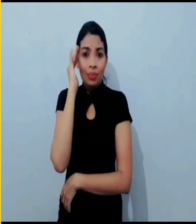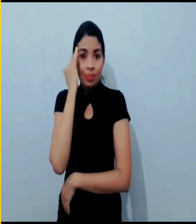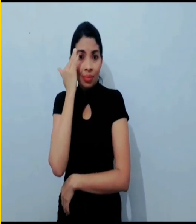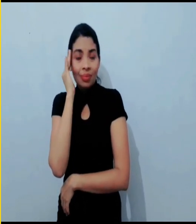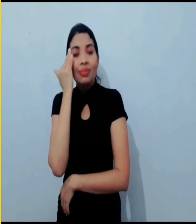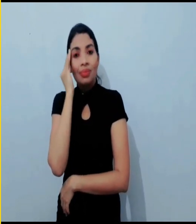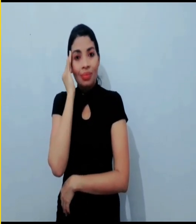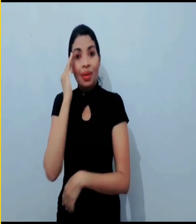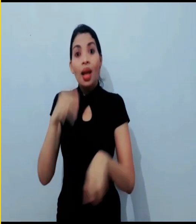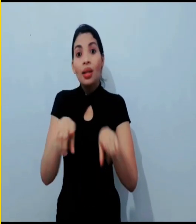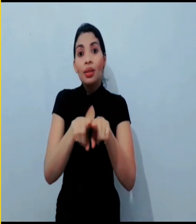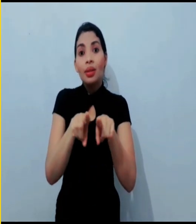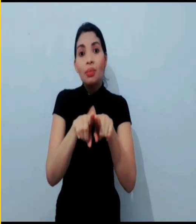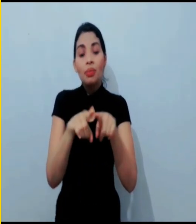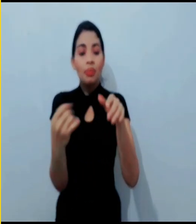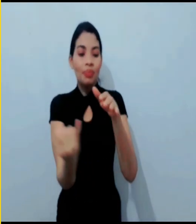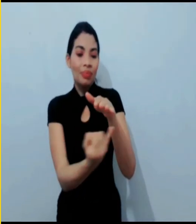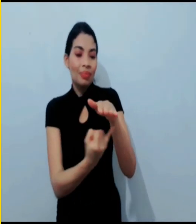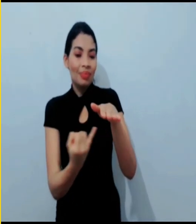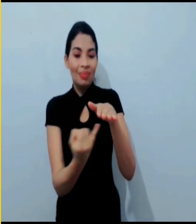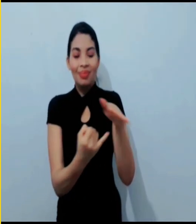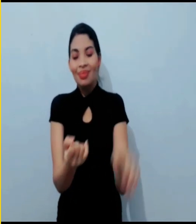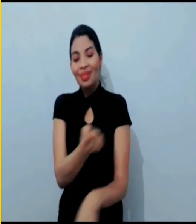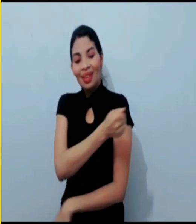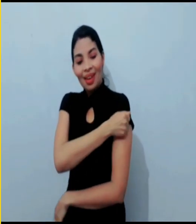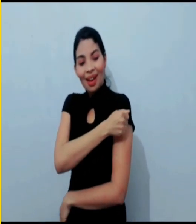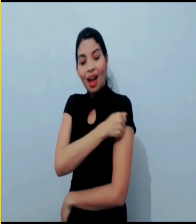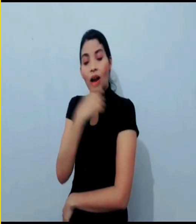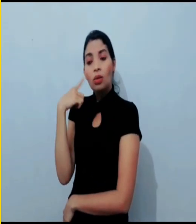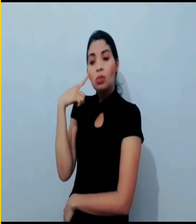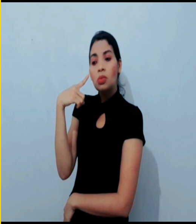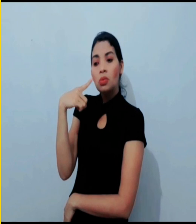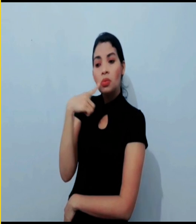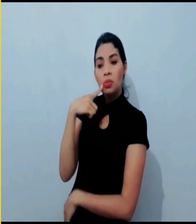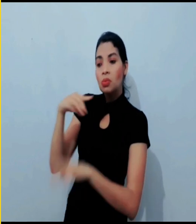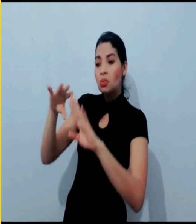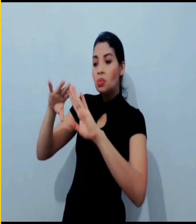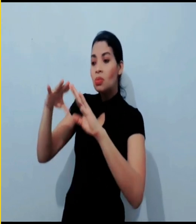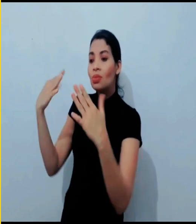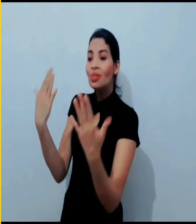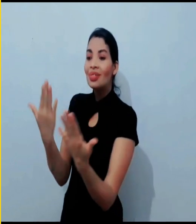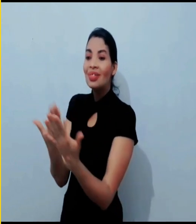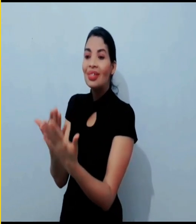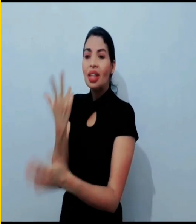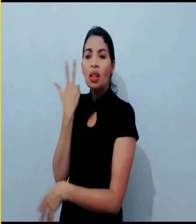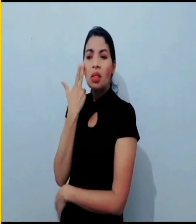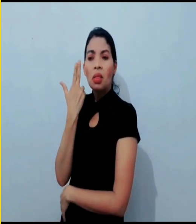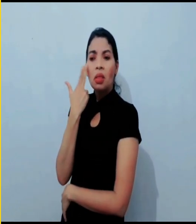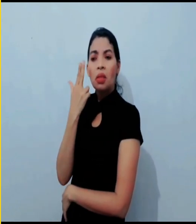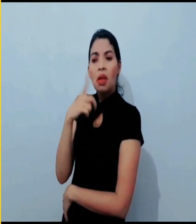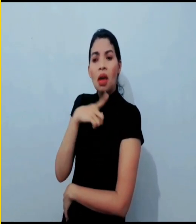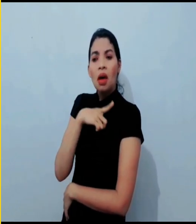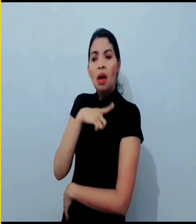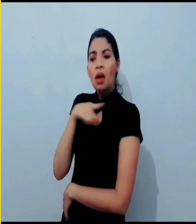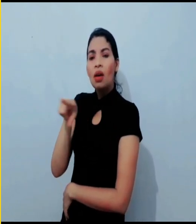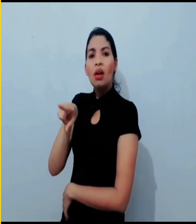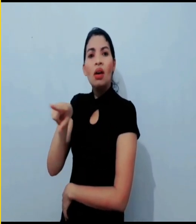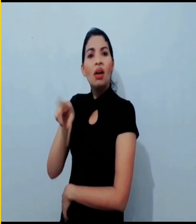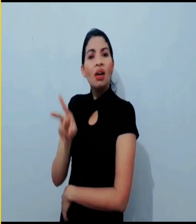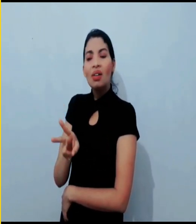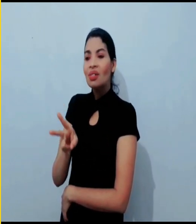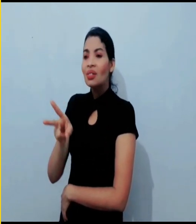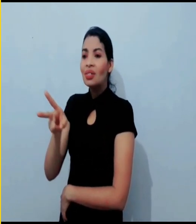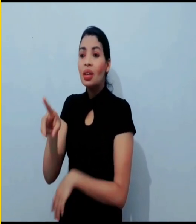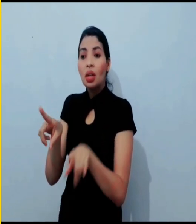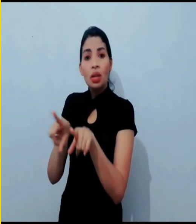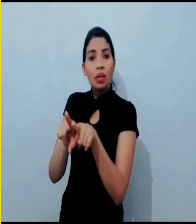a instituição concedente ter uma aluna surda em sala de aula regular e devido poucas